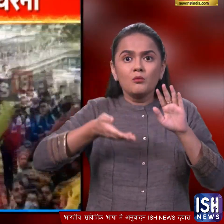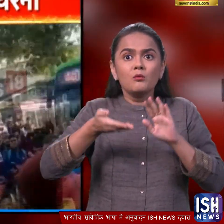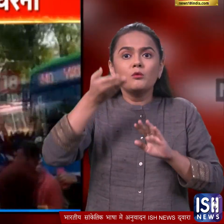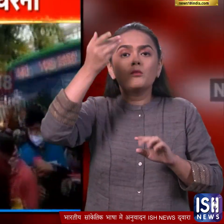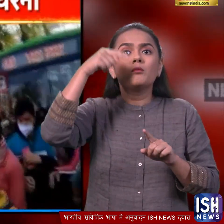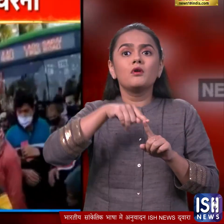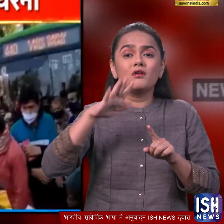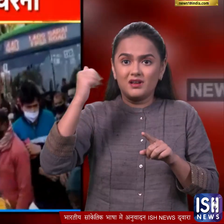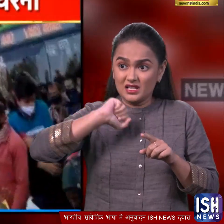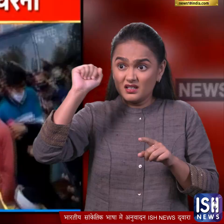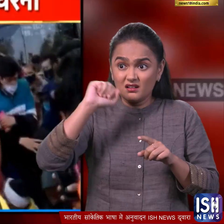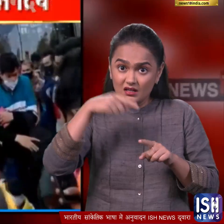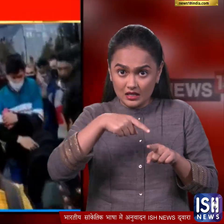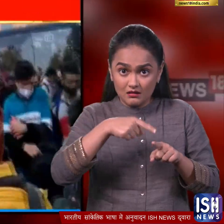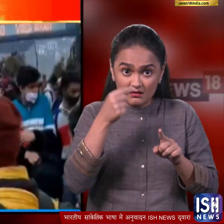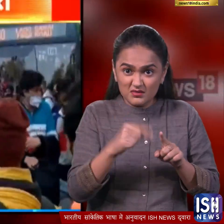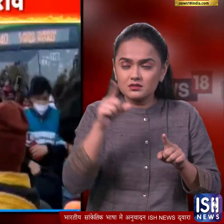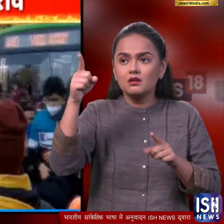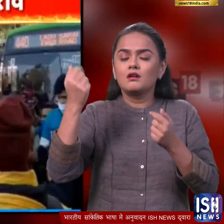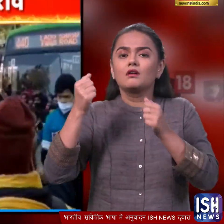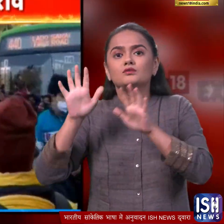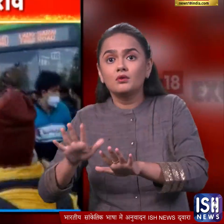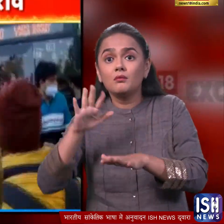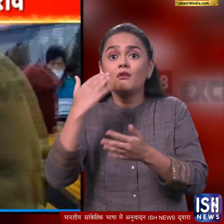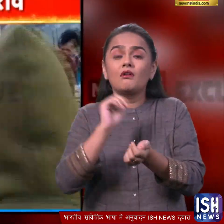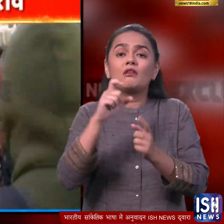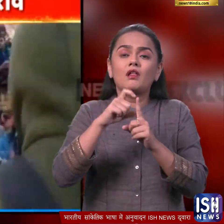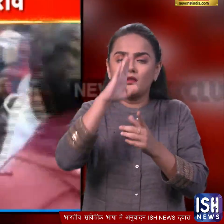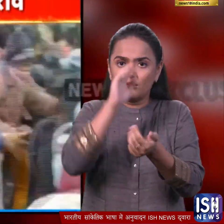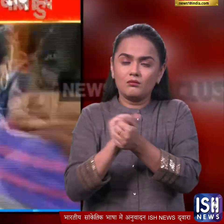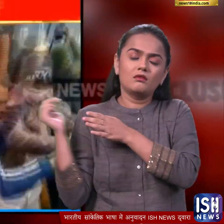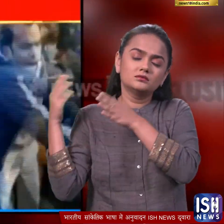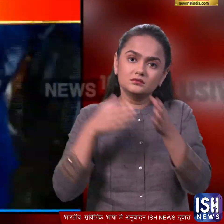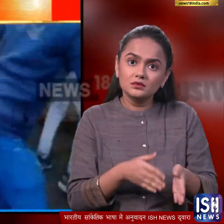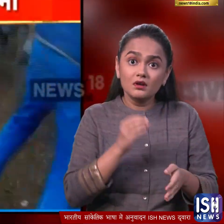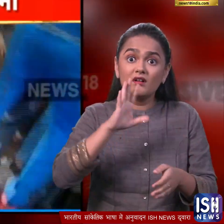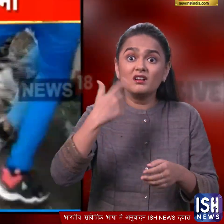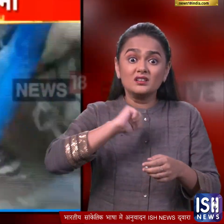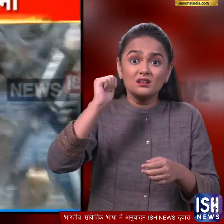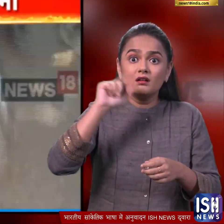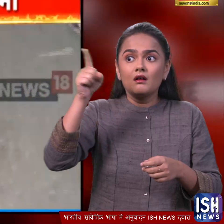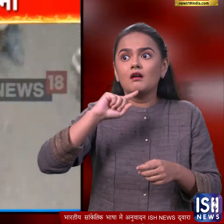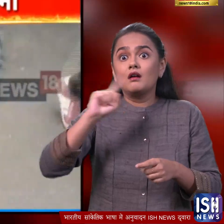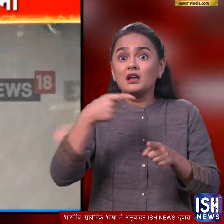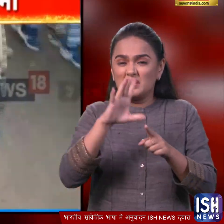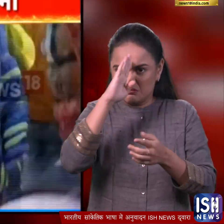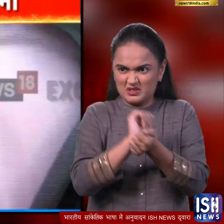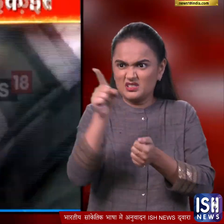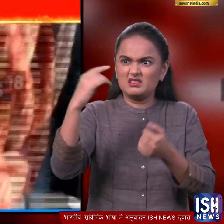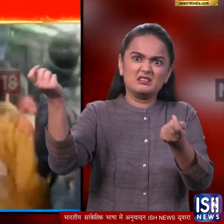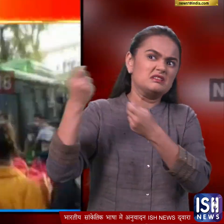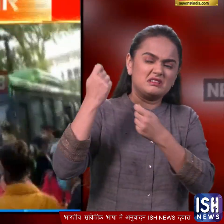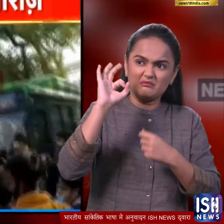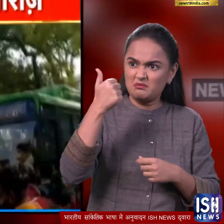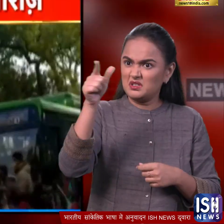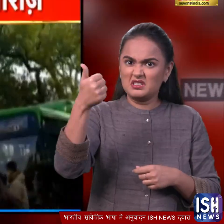दिखा। धरने की वजह से सड़क रुकी तो यात्रियों को हटाने के लिए दिल्ली पुलिस पहुंच गई, जिस पर विरोध करने वालों के साथ सख्ती करने का आरोप लगा। और